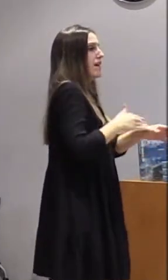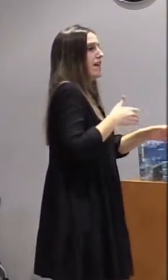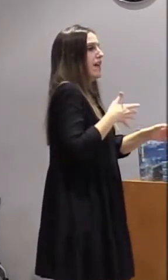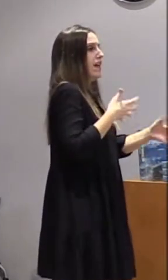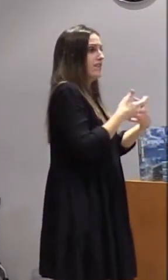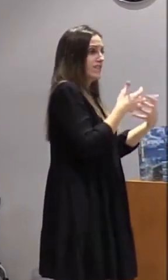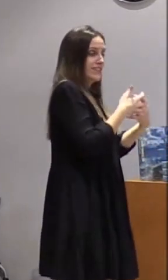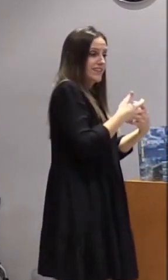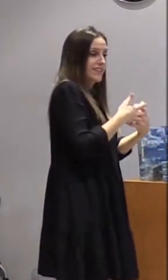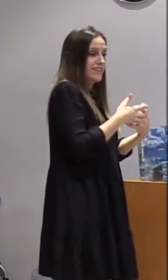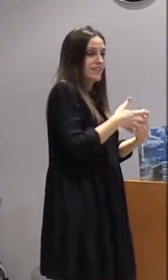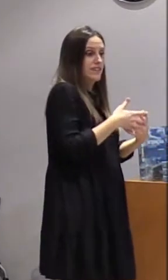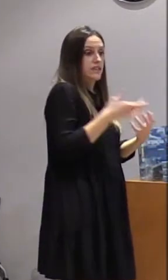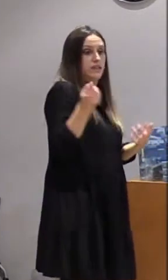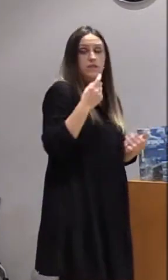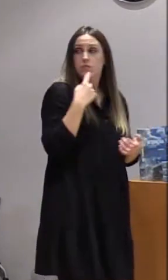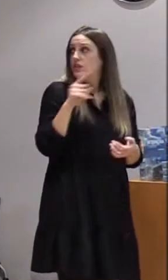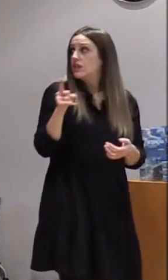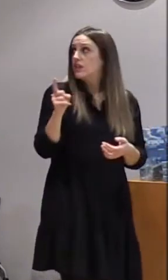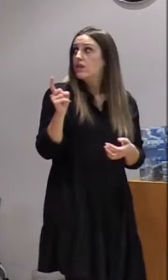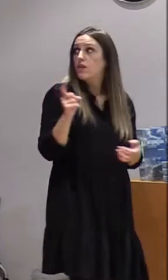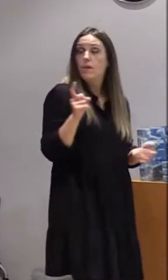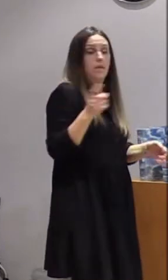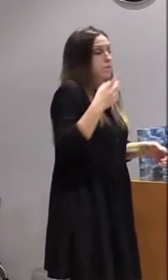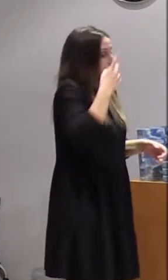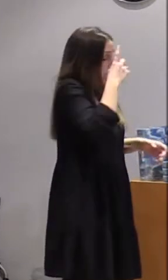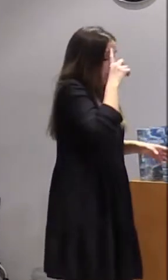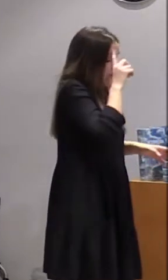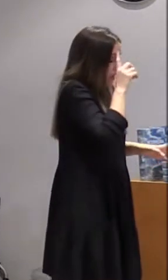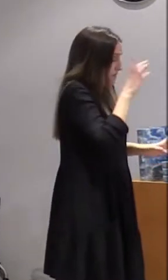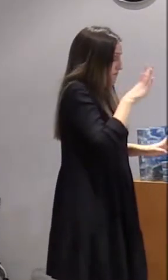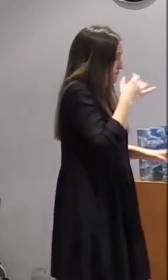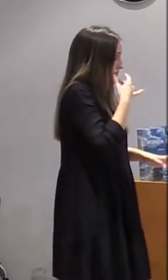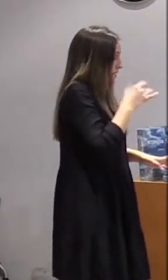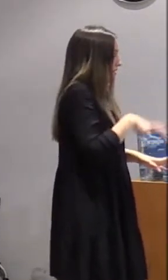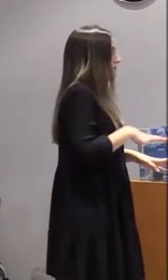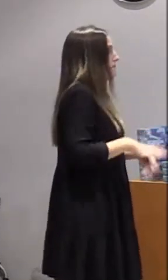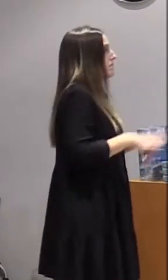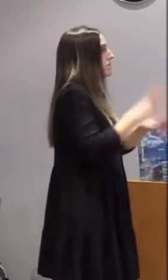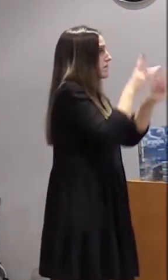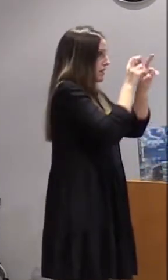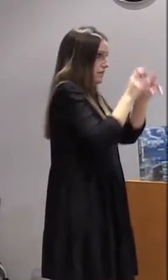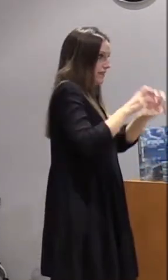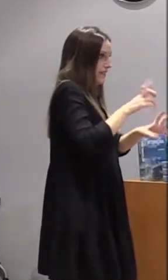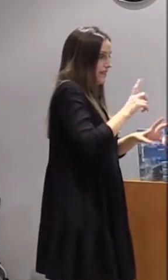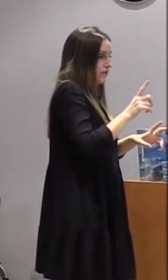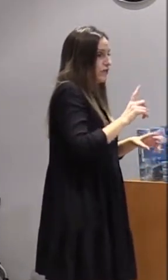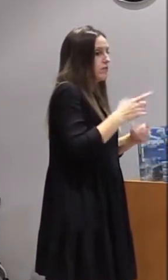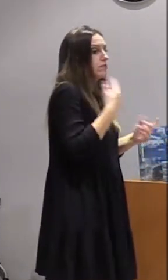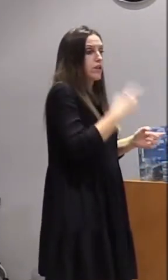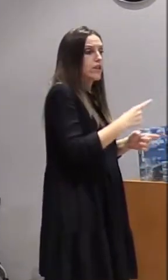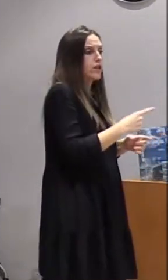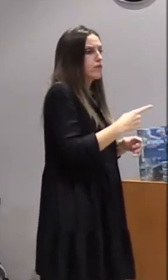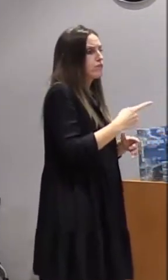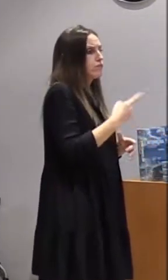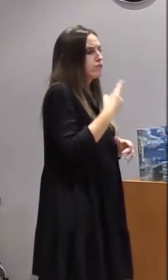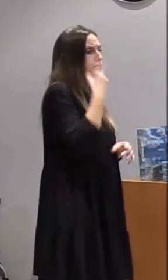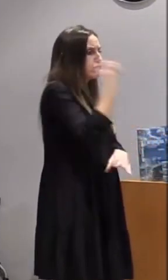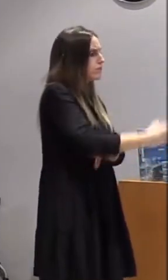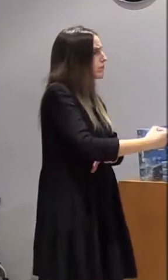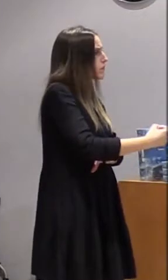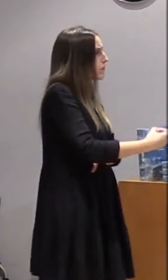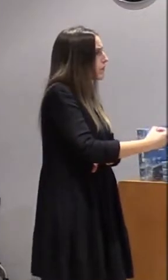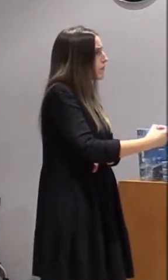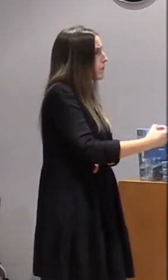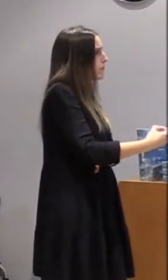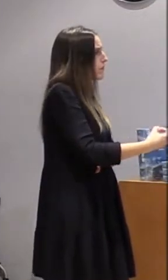de Patinir, dio la orden, no sé a quién, no lo he investigado, pero de que intentaran conseguir